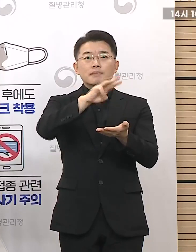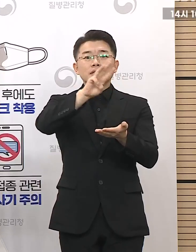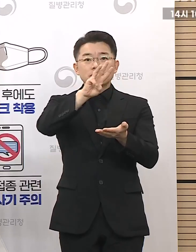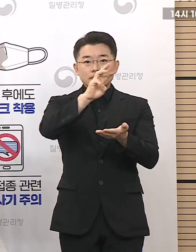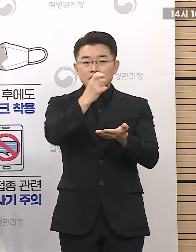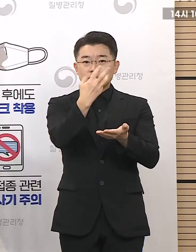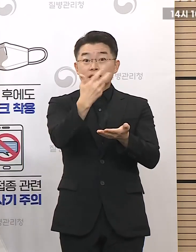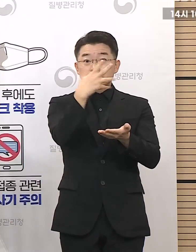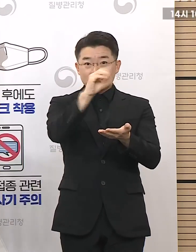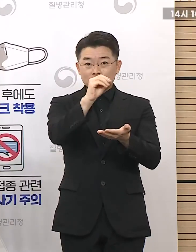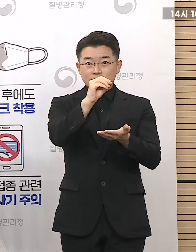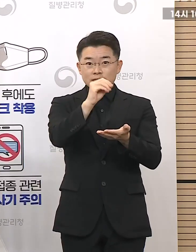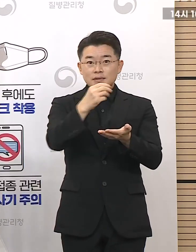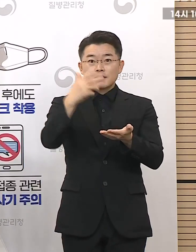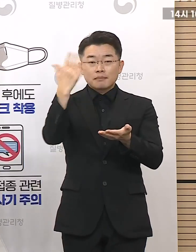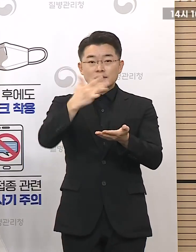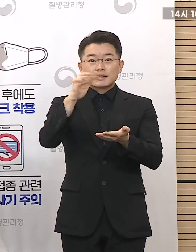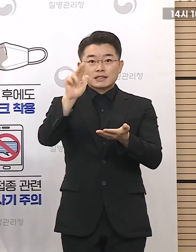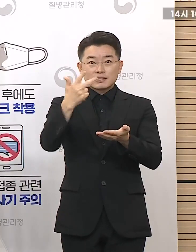3,087만